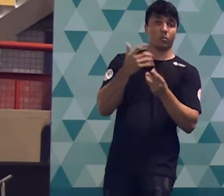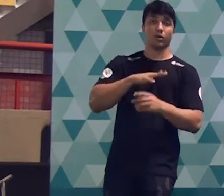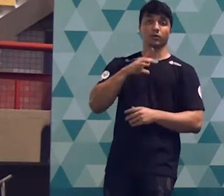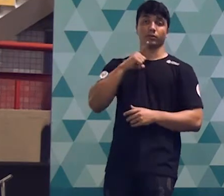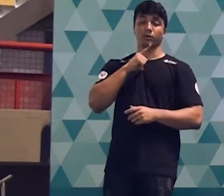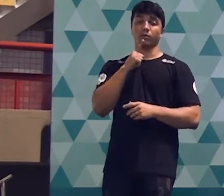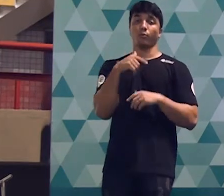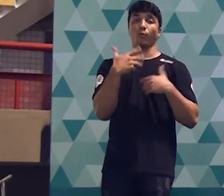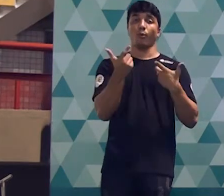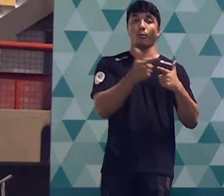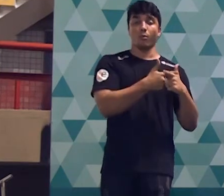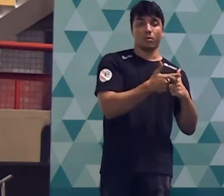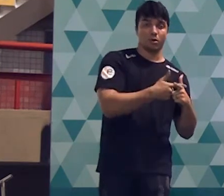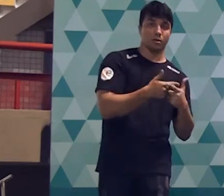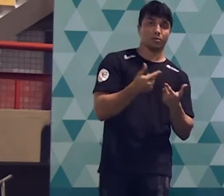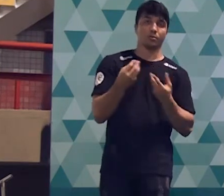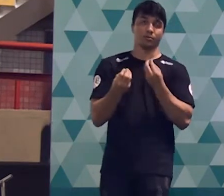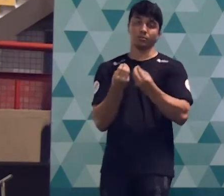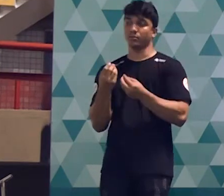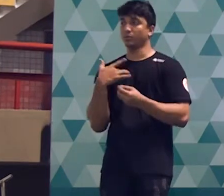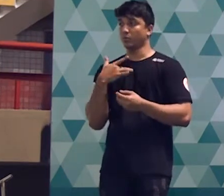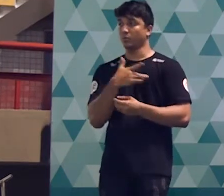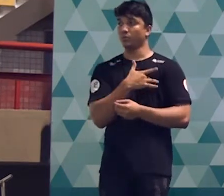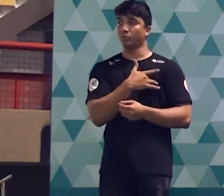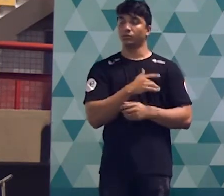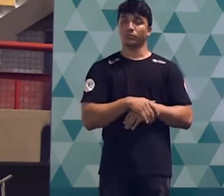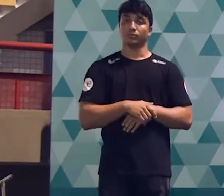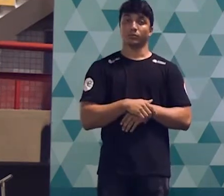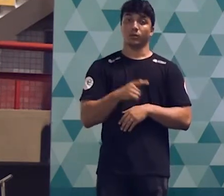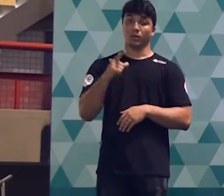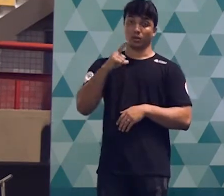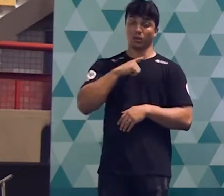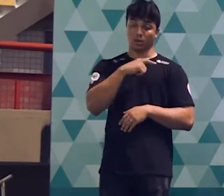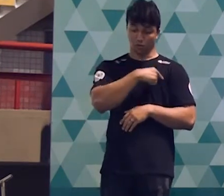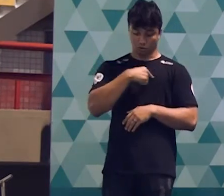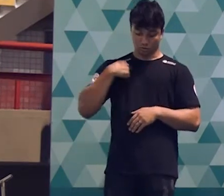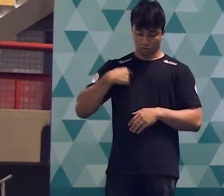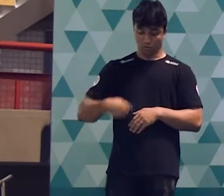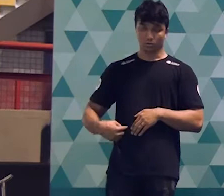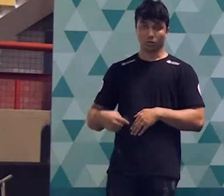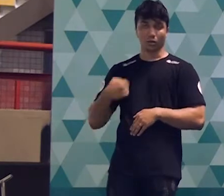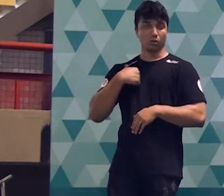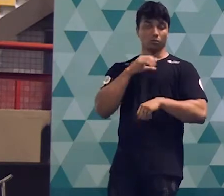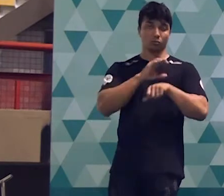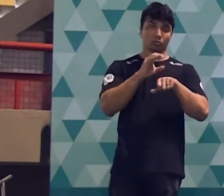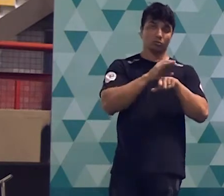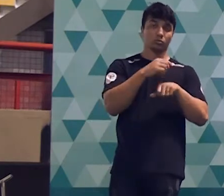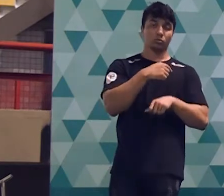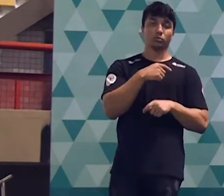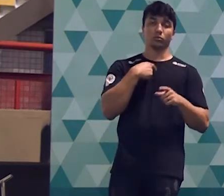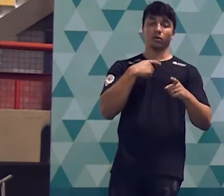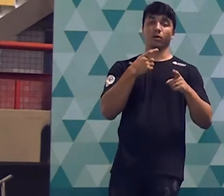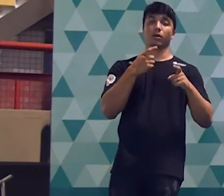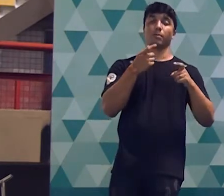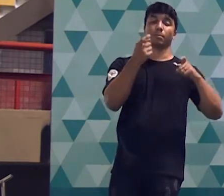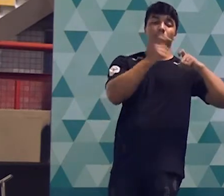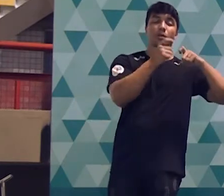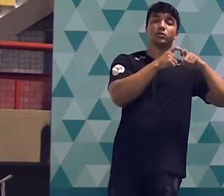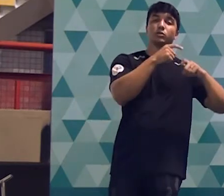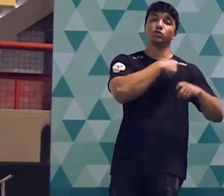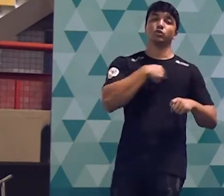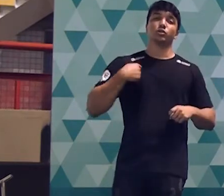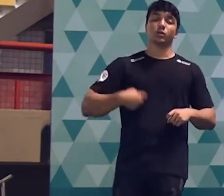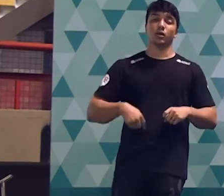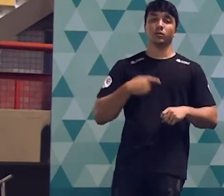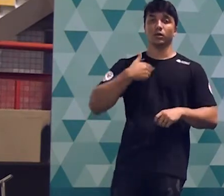pessoa tem. Para a medicina chinesa, vocês sabem que eu também fiz curso de medicina chinesa, a gente conhece quando a pessoa tem